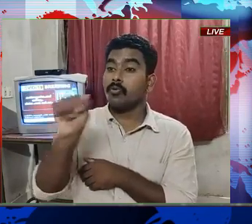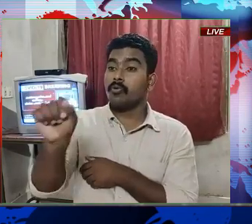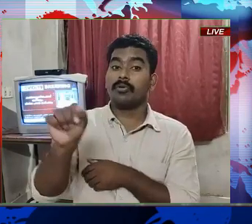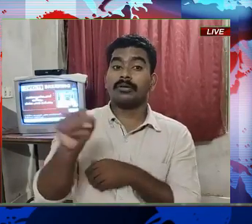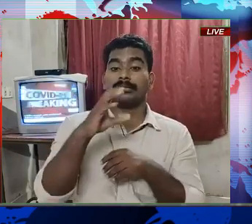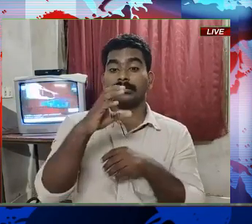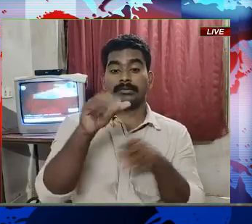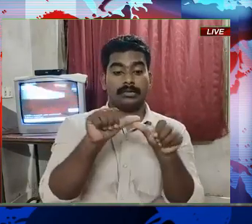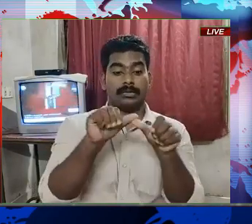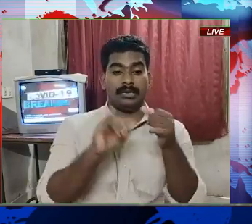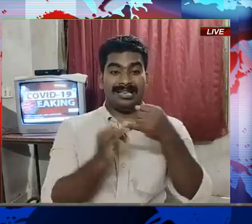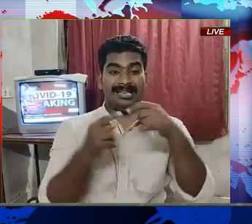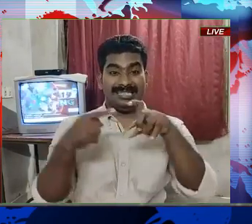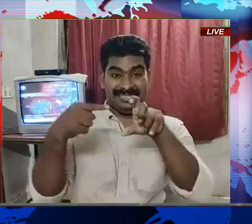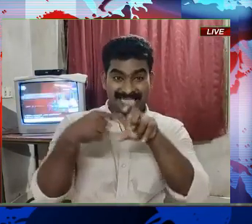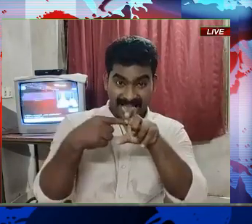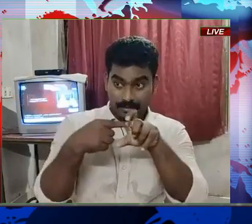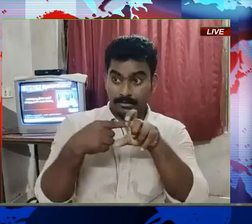അടിസ്ഥാനമൊന്നുമില്ല.